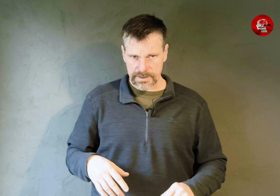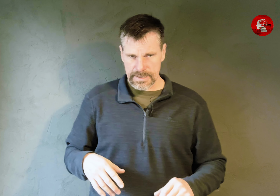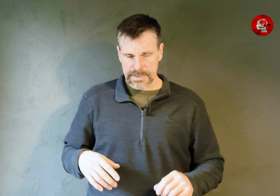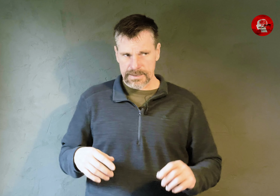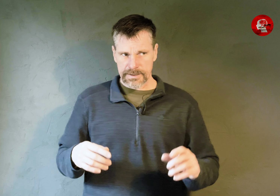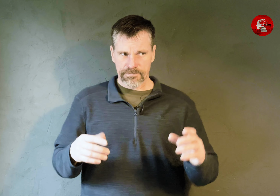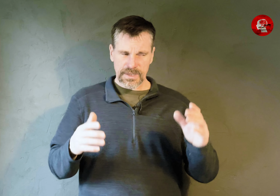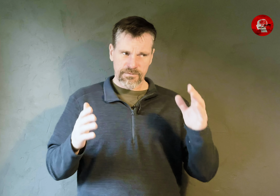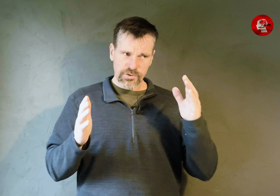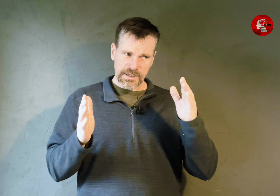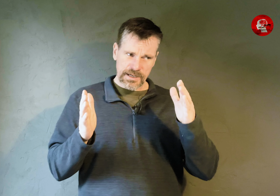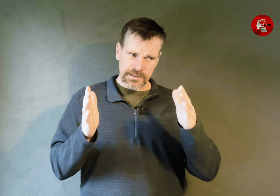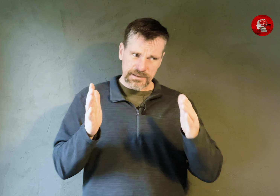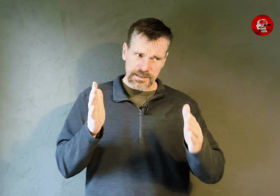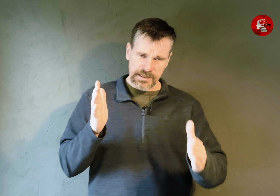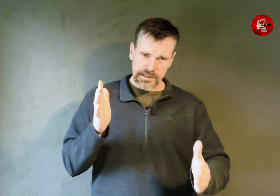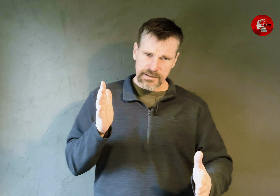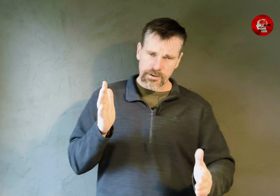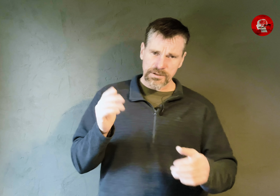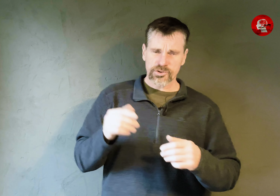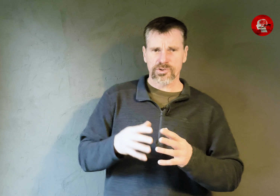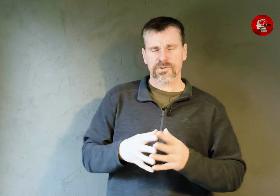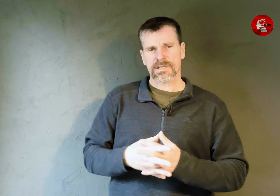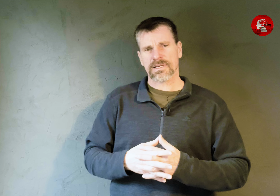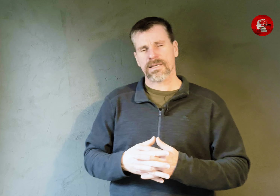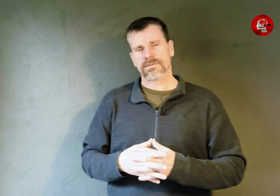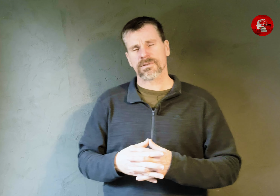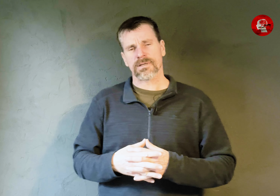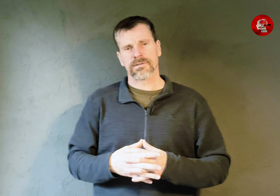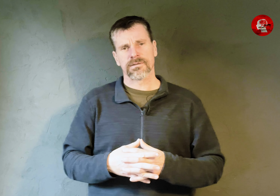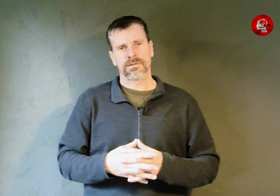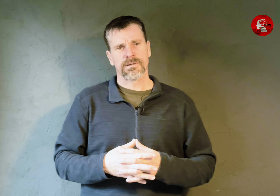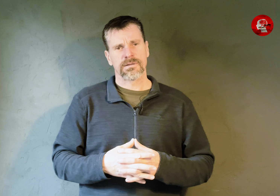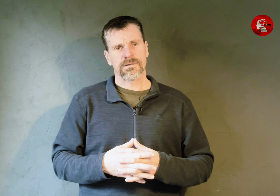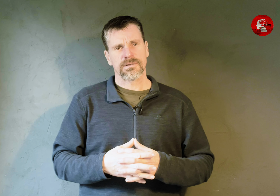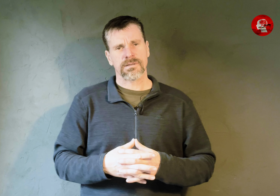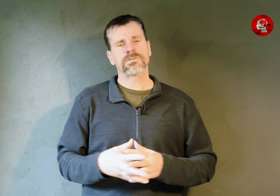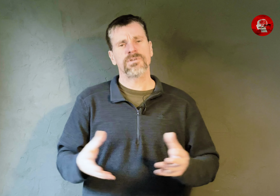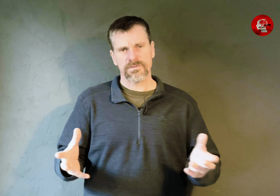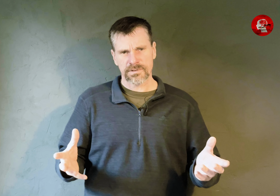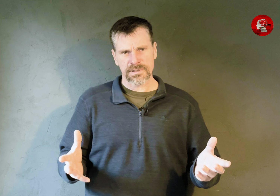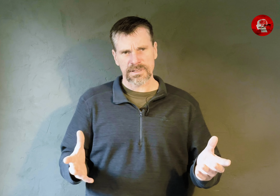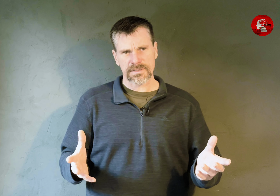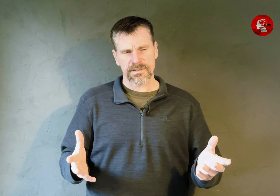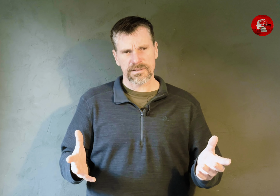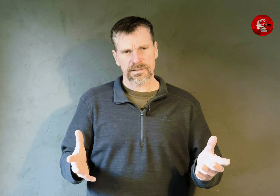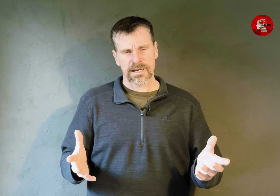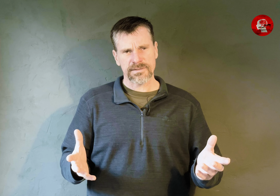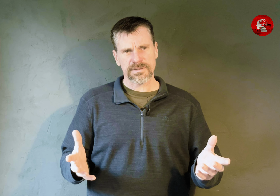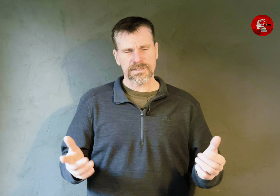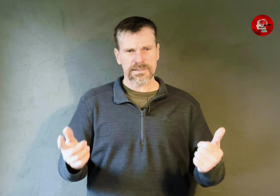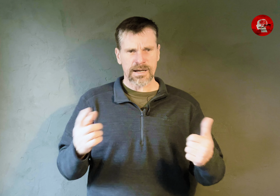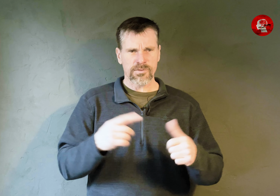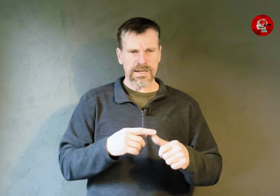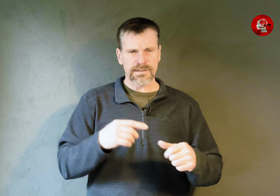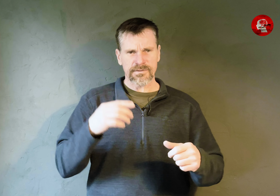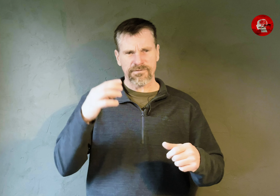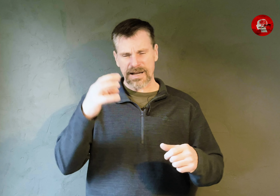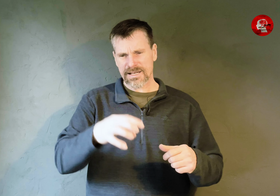würde dann nicht diese kette auch den schnittschlussklasse 1 durchtrennen natürlich würde sie das also ist dieses argument weil